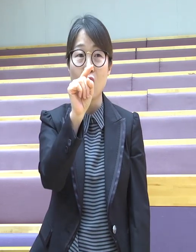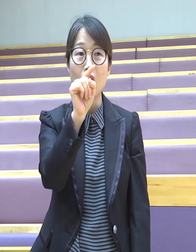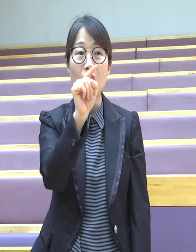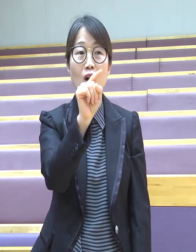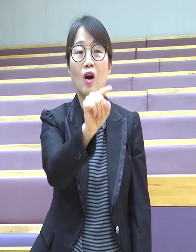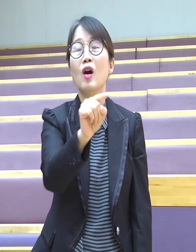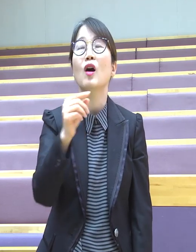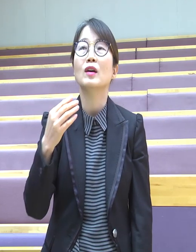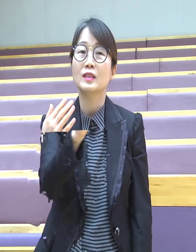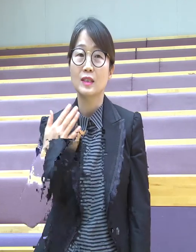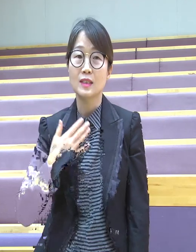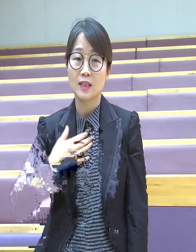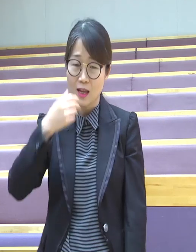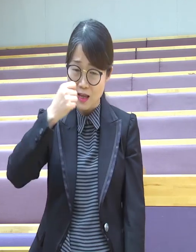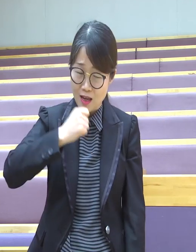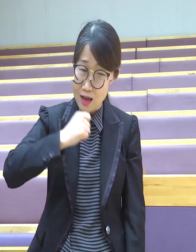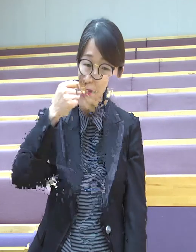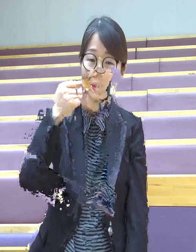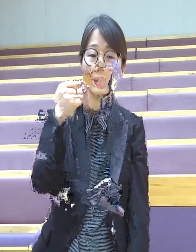낳도다.